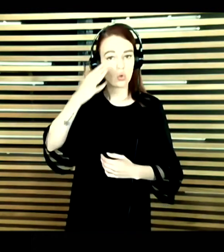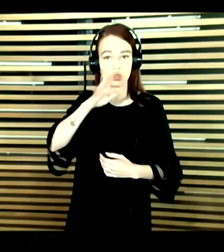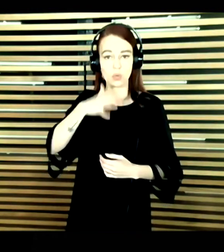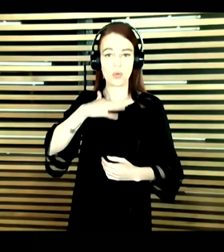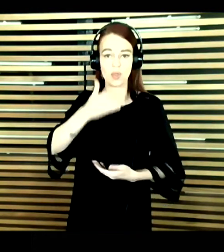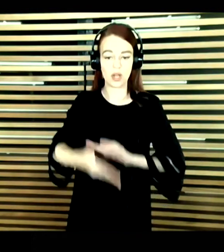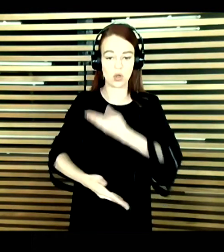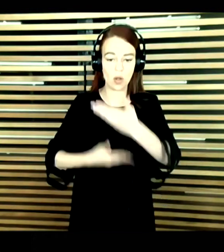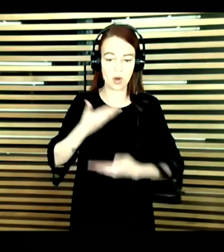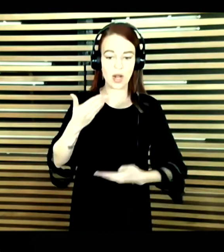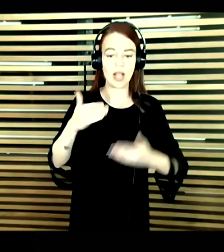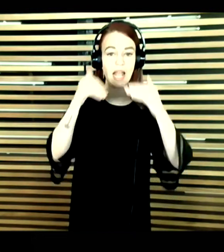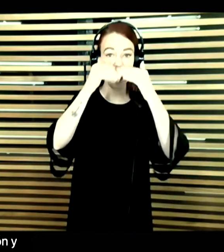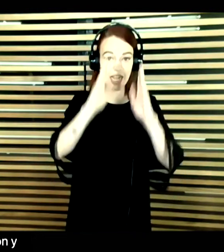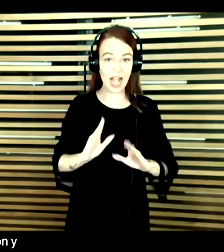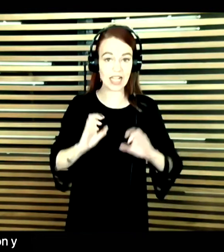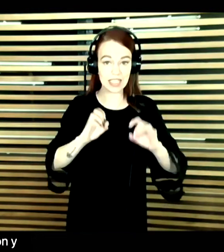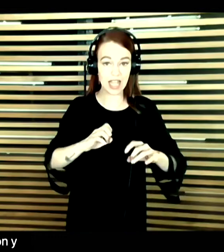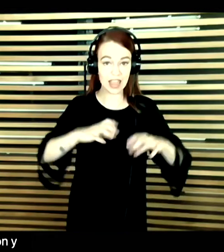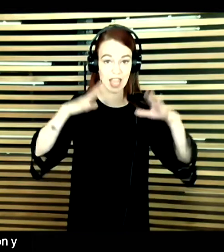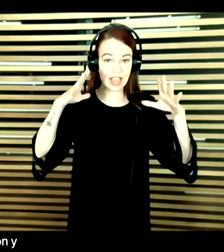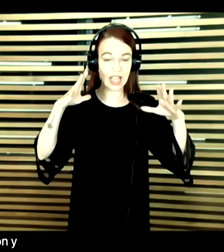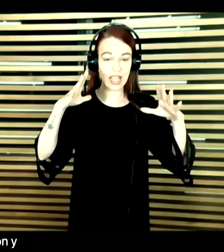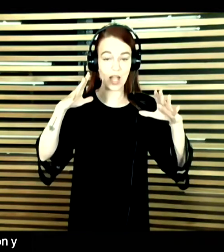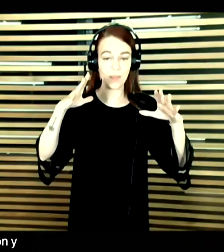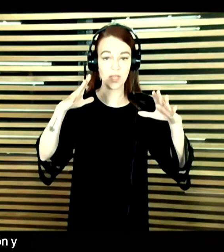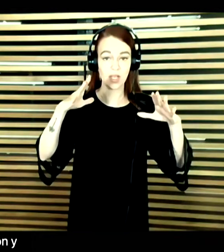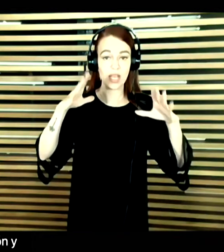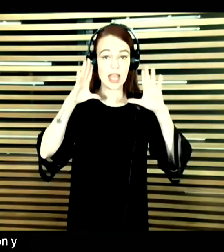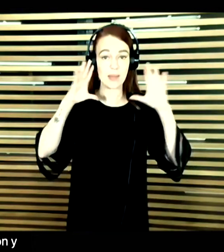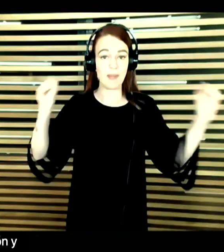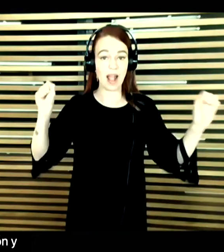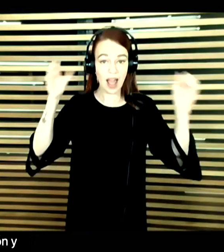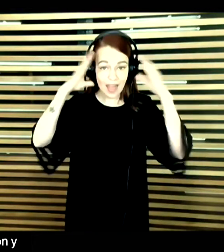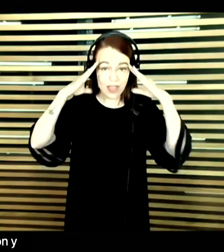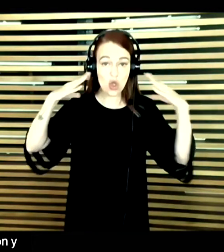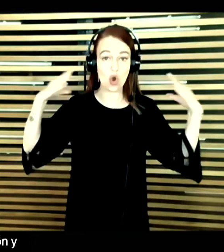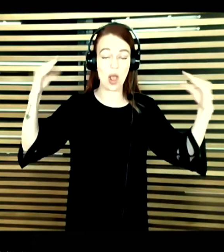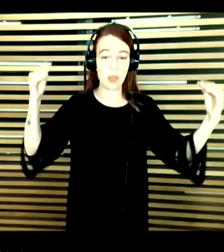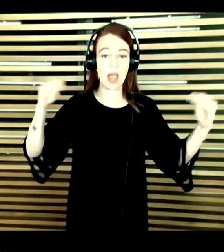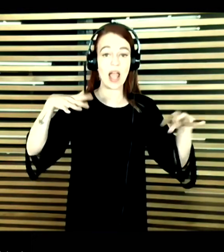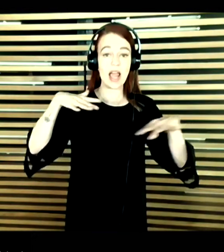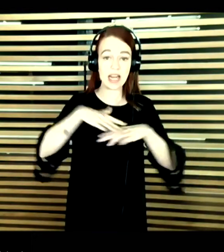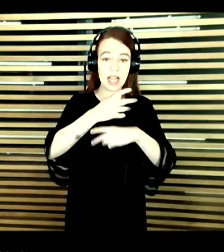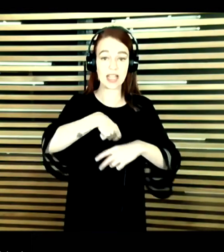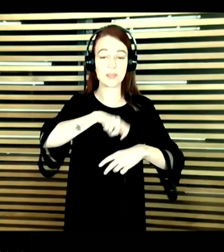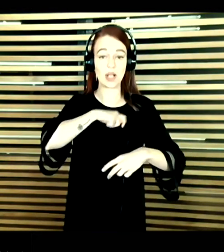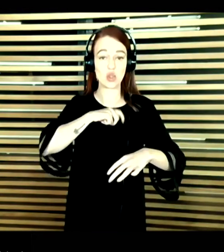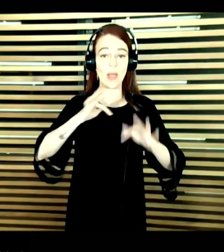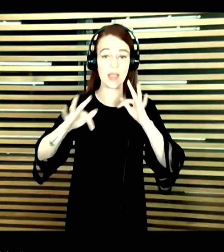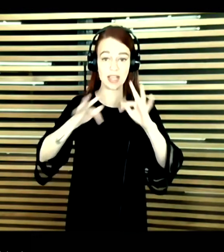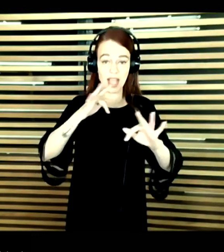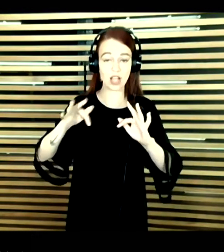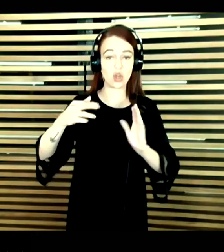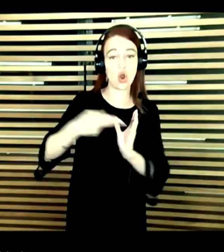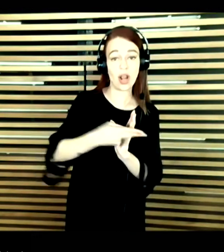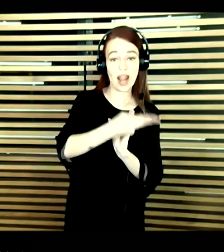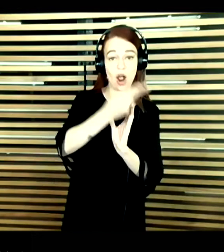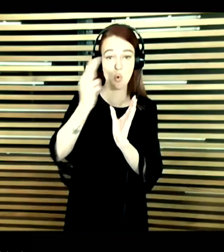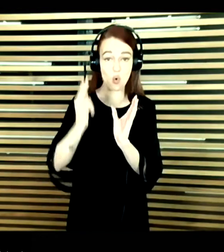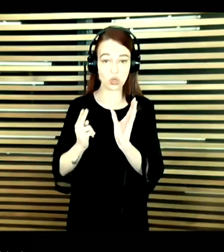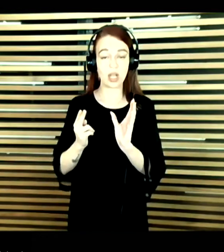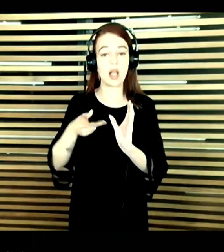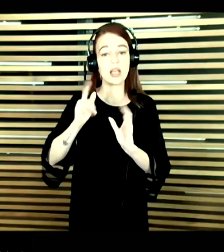Casa Encendida, la Embajada de Holanda, la Red Española de Teatros y Auditorios, la Junta de Andalucía, el Instituto del Teatro